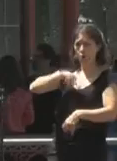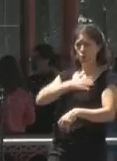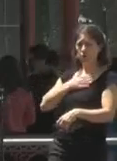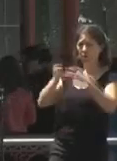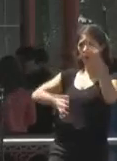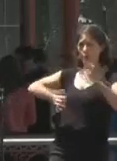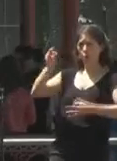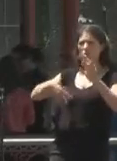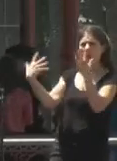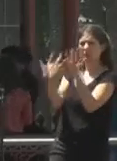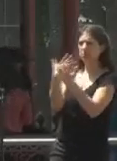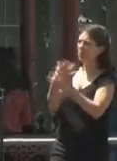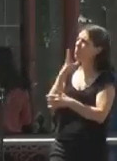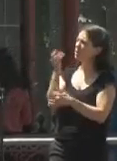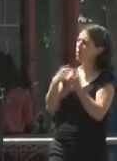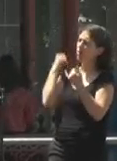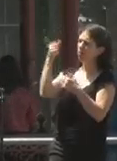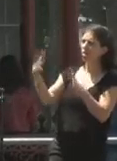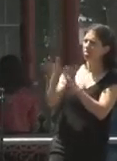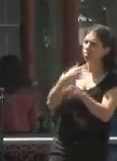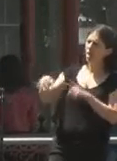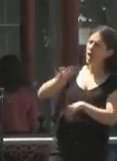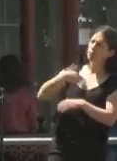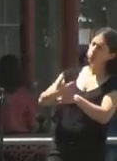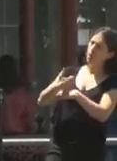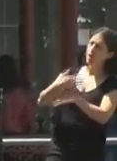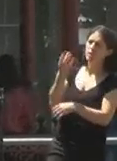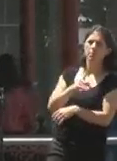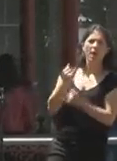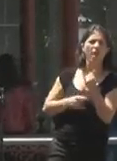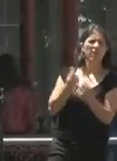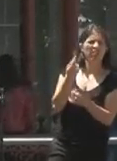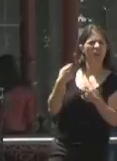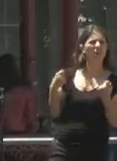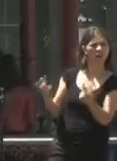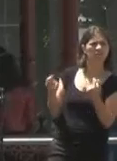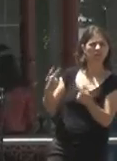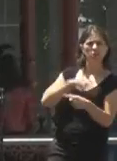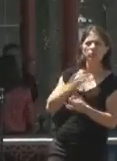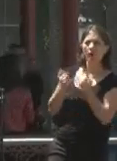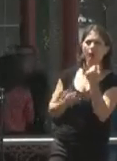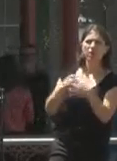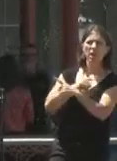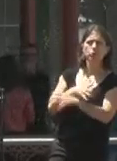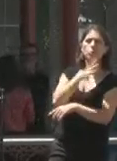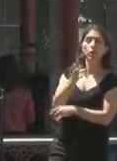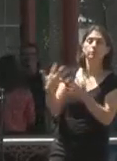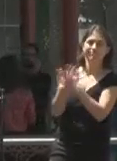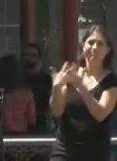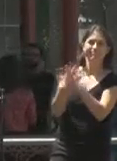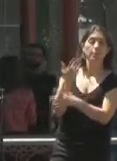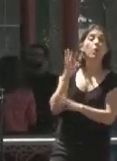nos han tratado tan mal, por qué han dilapidado nuestro dinero, por qué nos han querido condenar a un futuro de miseria, estén tan nerviosos. Pero ese nerviosismo